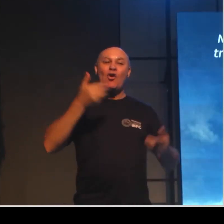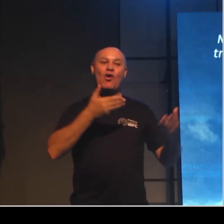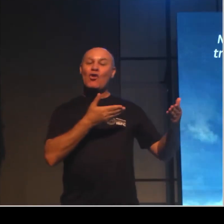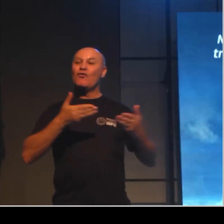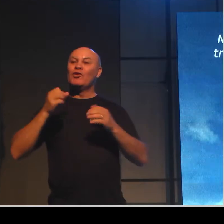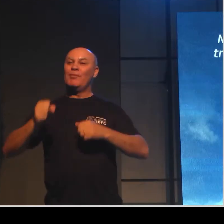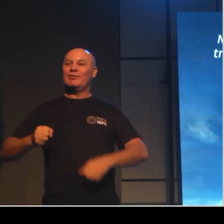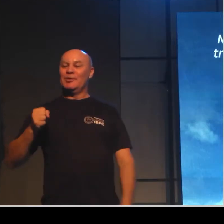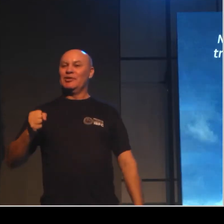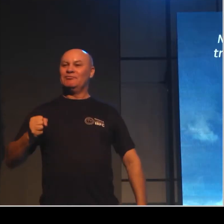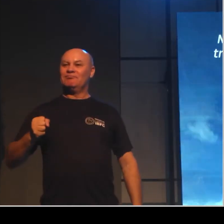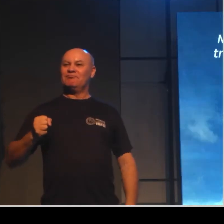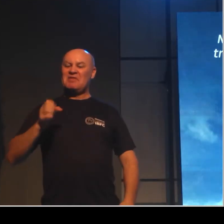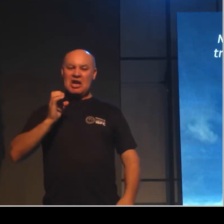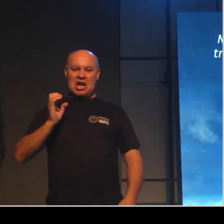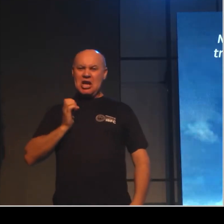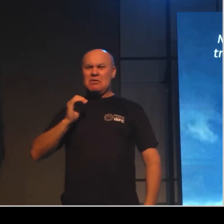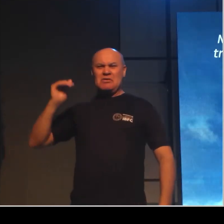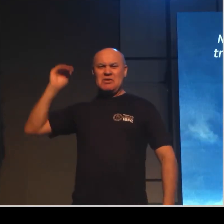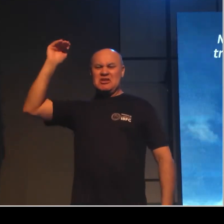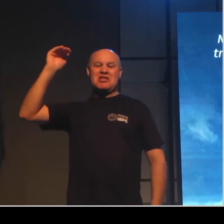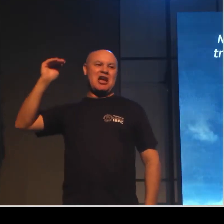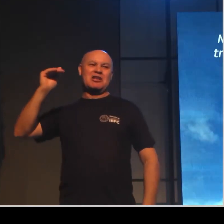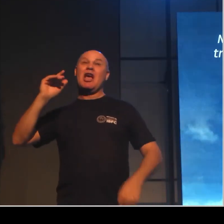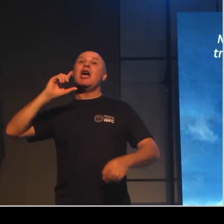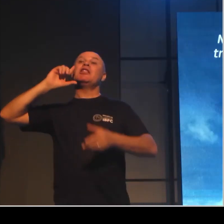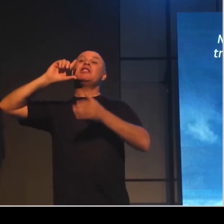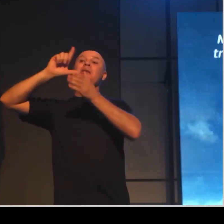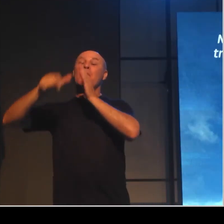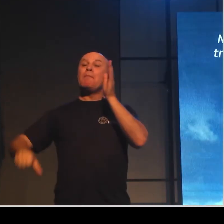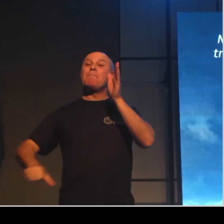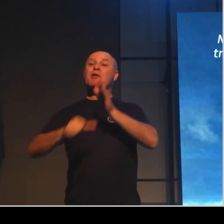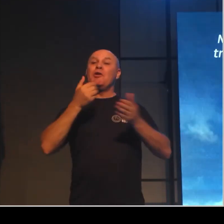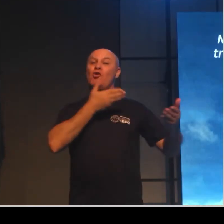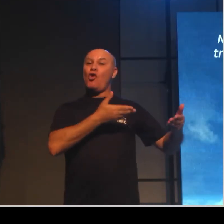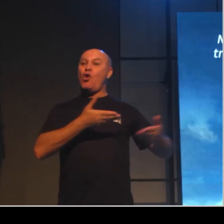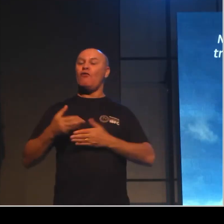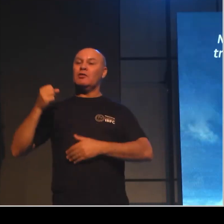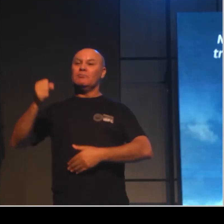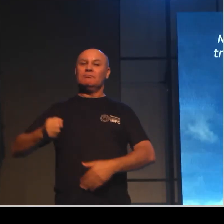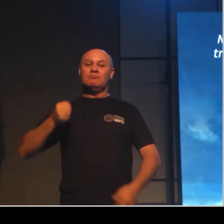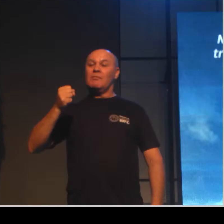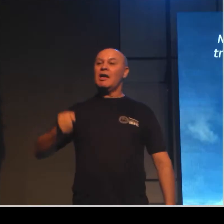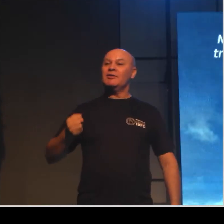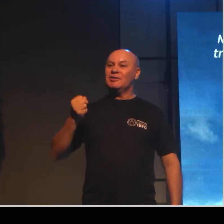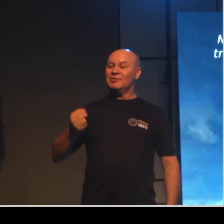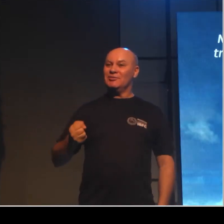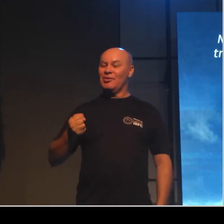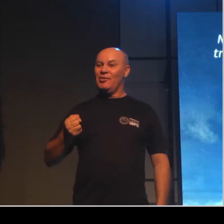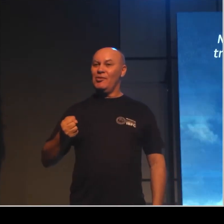medo, eu estou trazendo boas novas de grande alegria que são para todos.